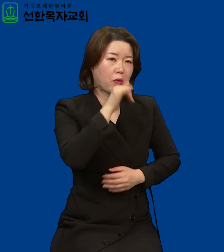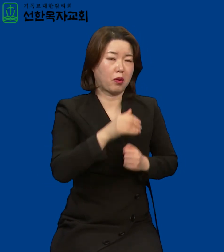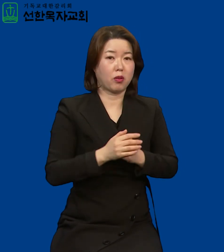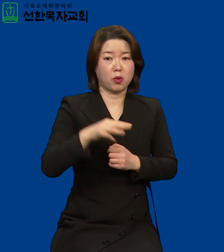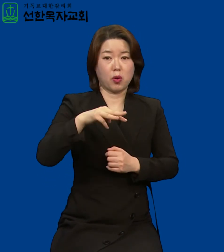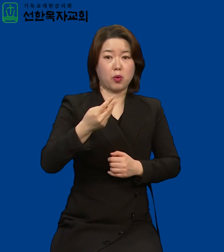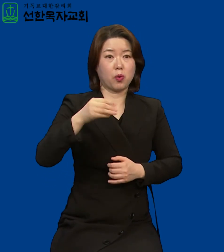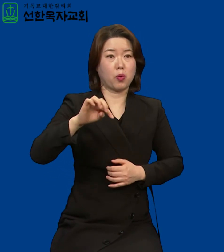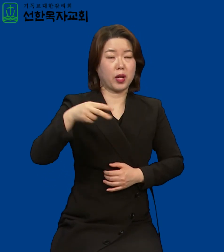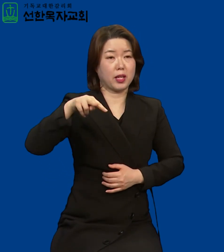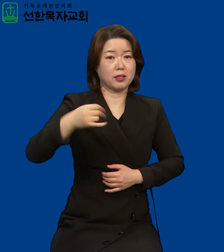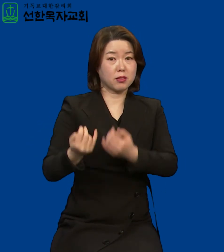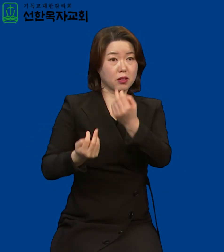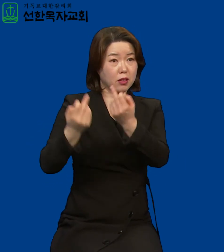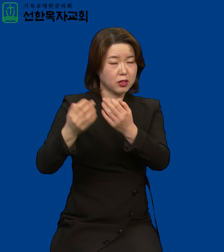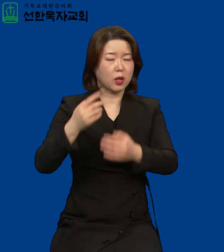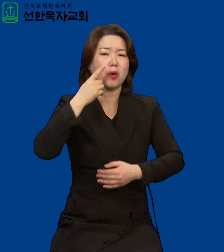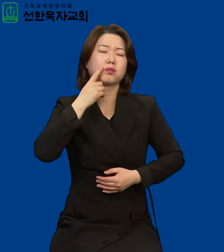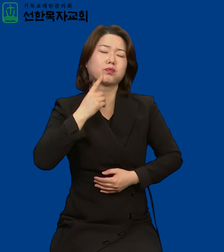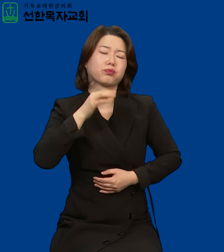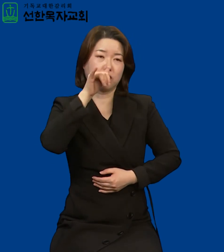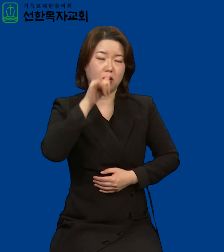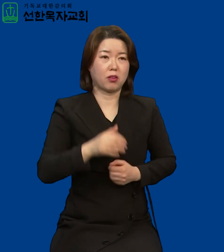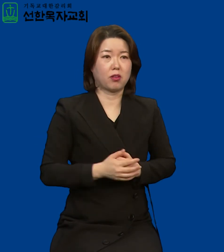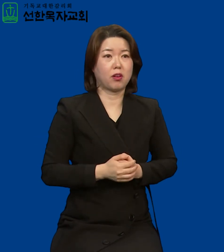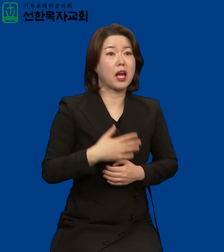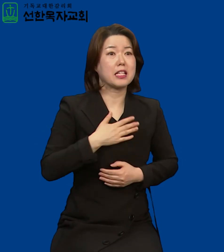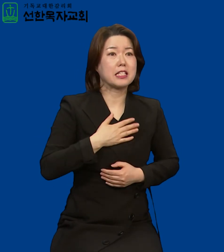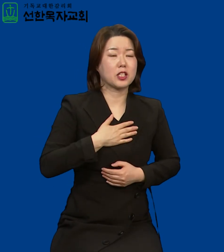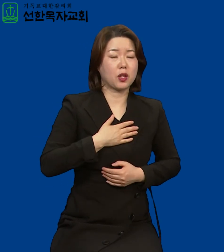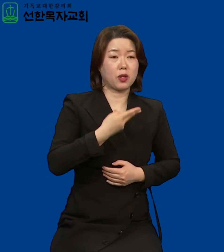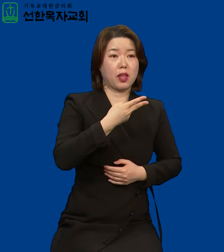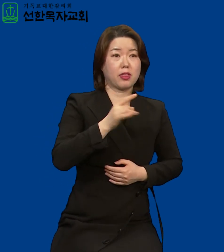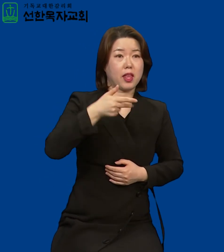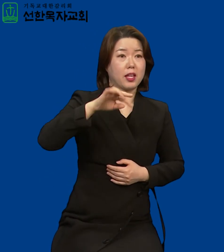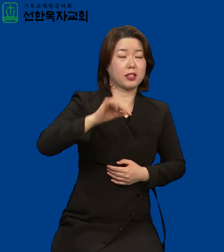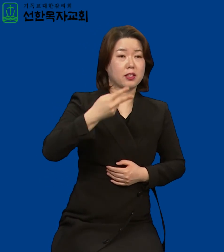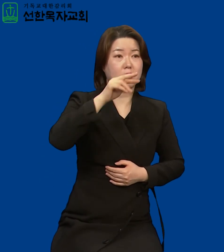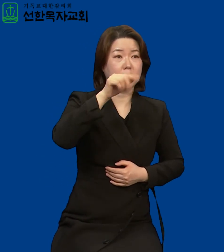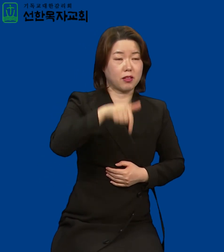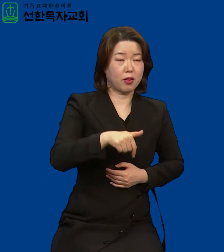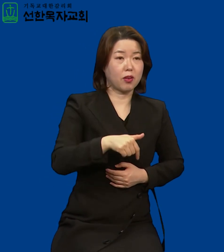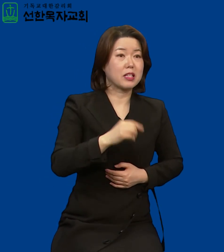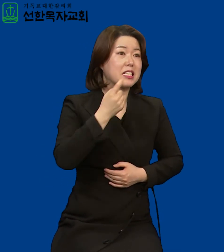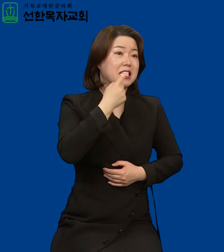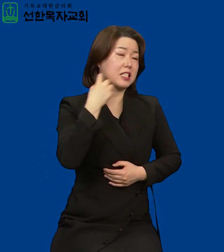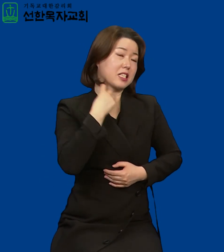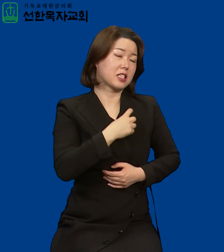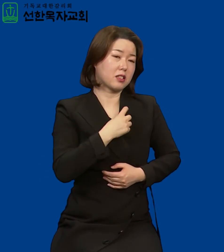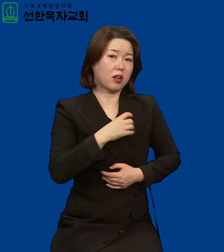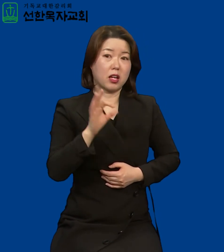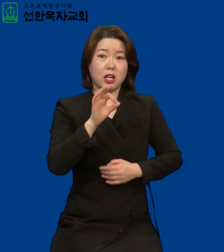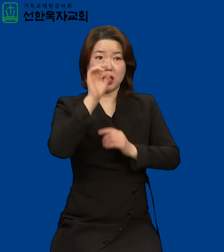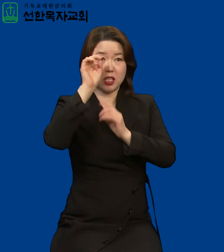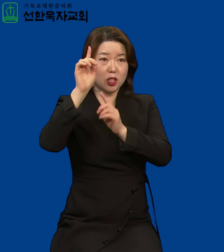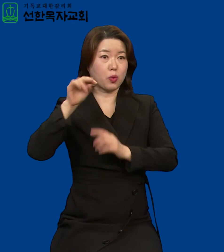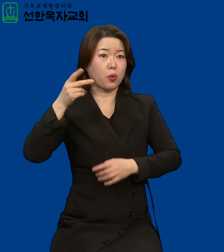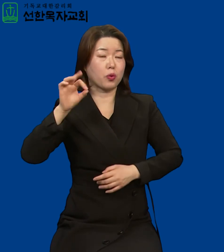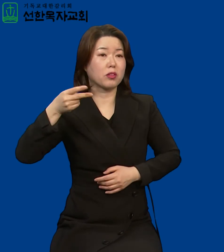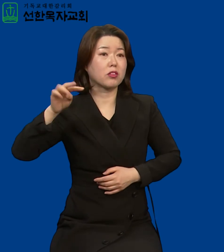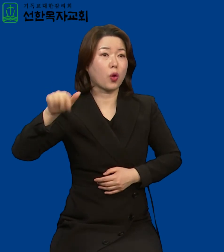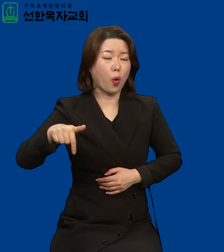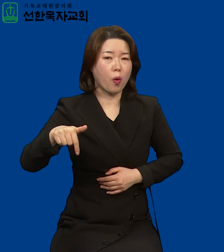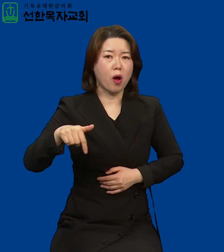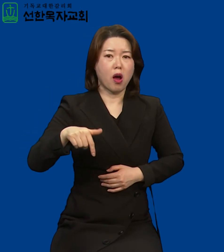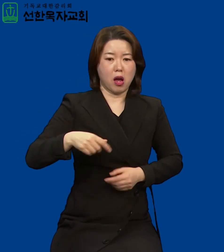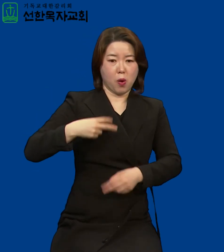로렌스 형제가 부러웠어요. 저는 대천덕 신부님, 이용도 목사님 이런 분들이 부러웠어요. 왜? 그분들은 진짜